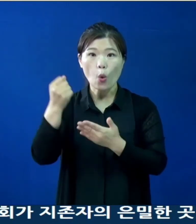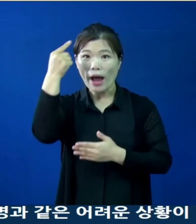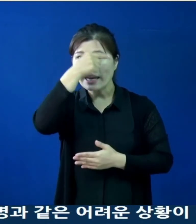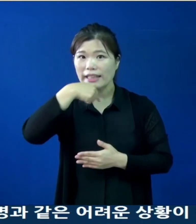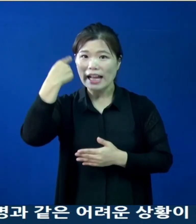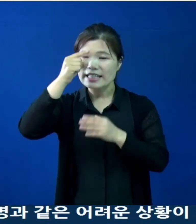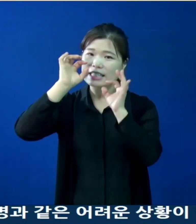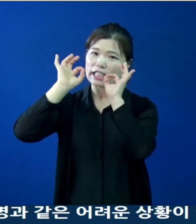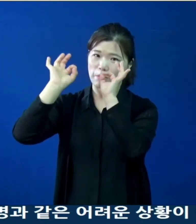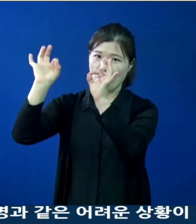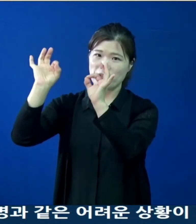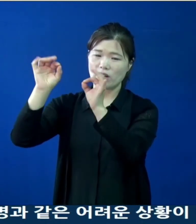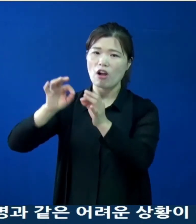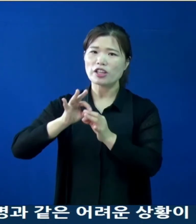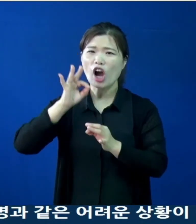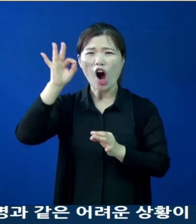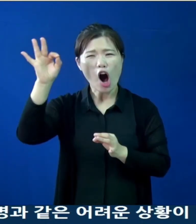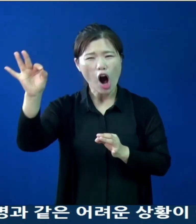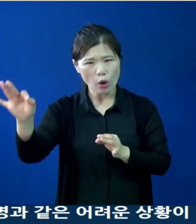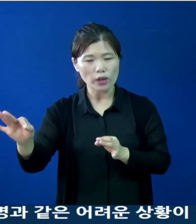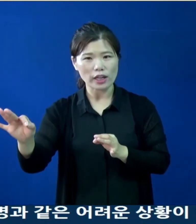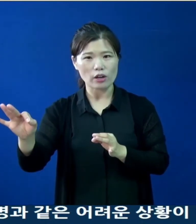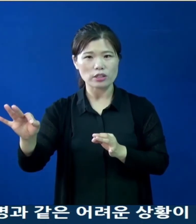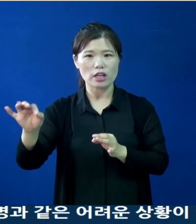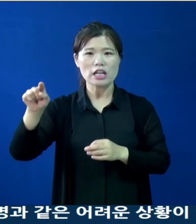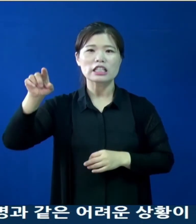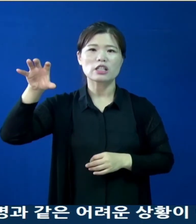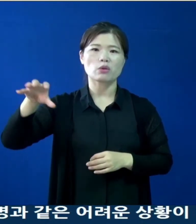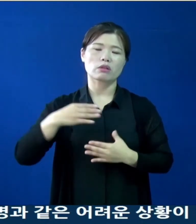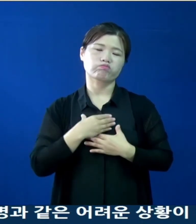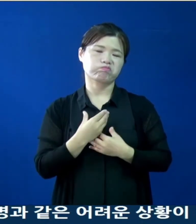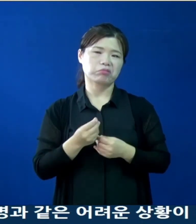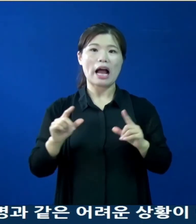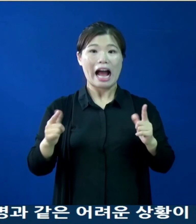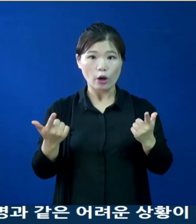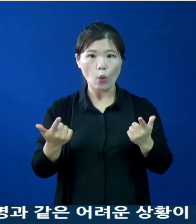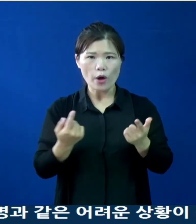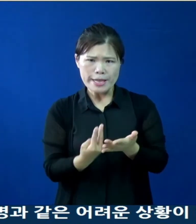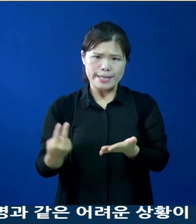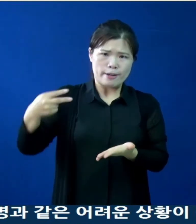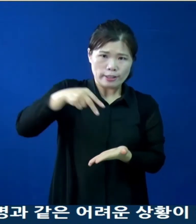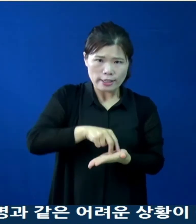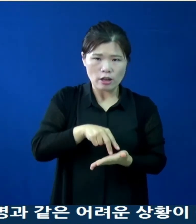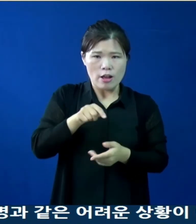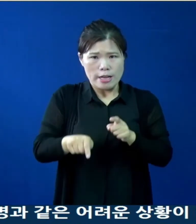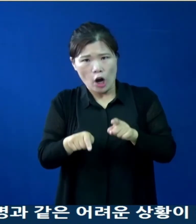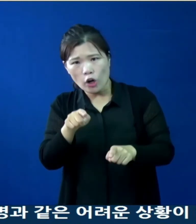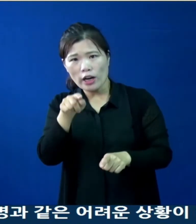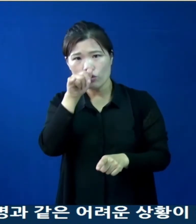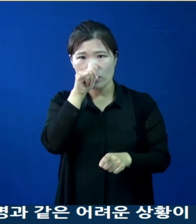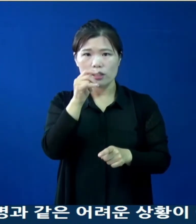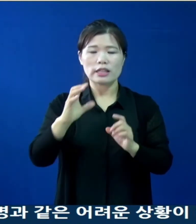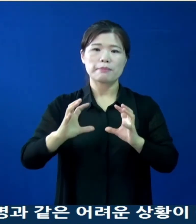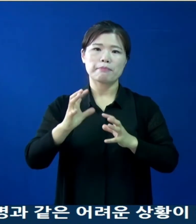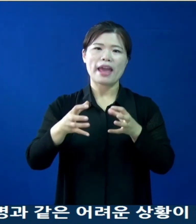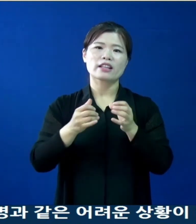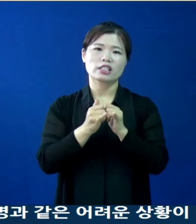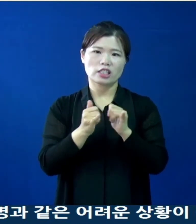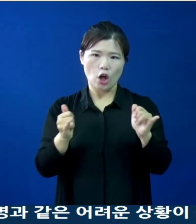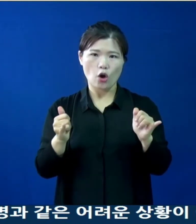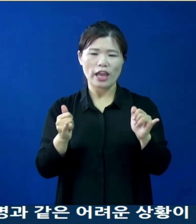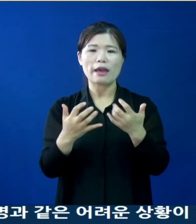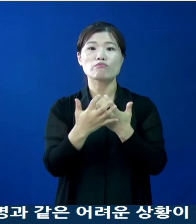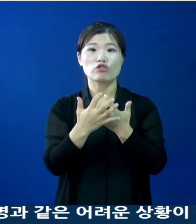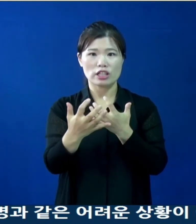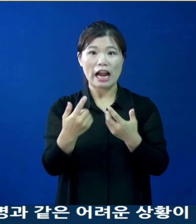보면서 영원한 곳으로 그 자리에 안주하지 아니하며 일어서 걸어갈 수 있는 하나님의 백성의 무리들이 함께